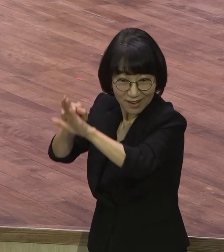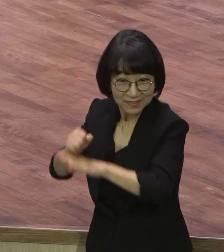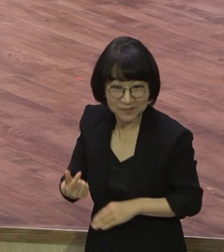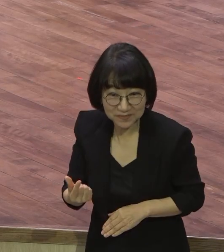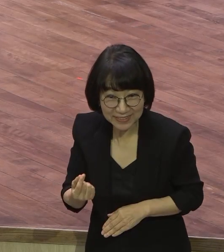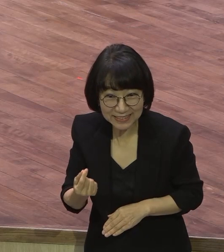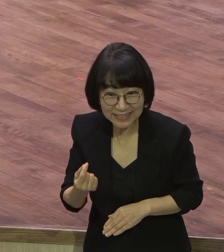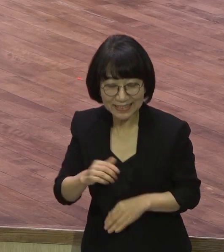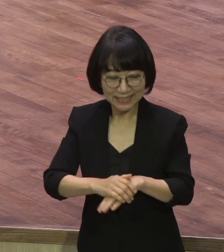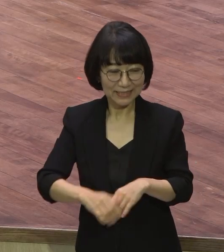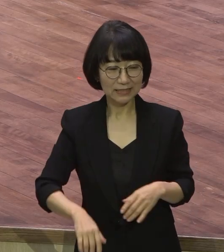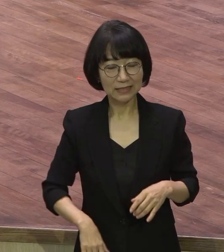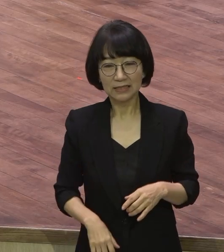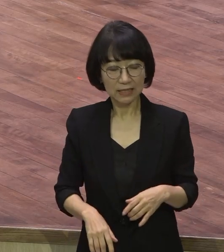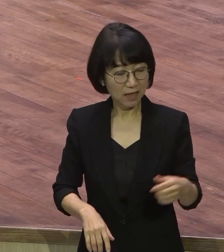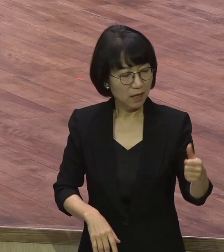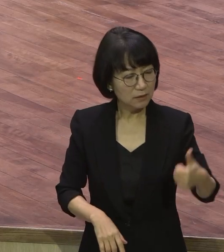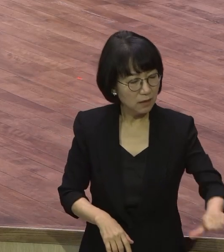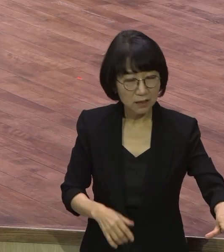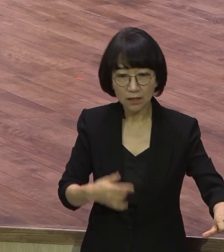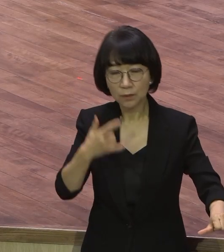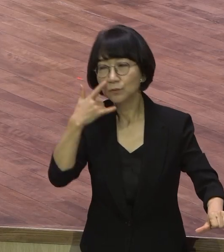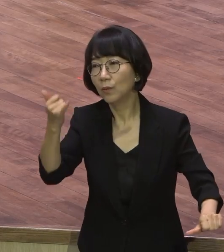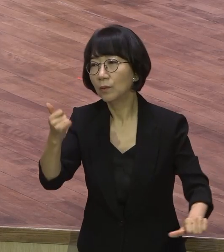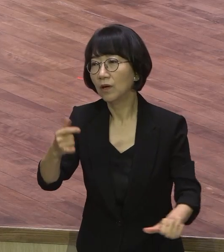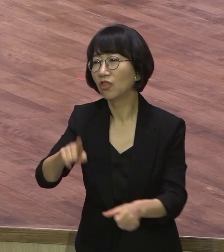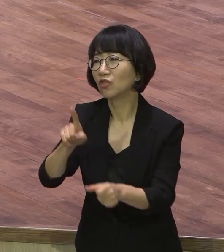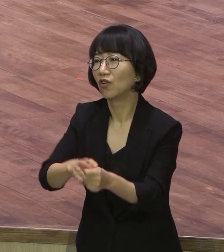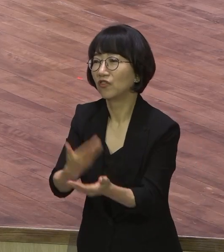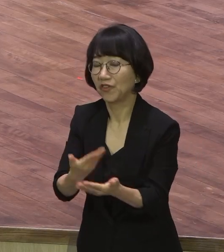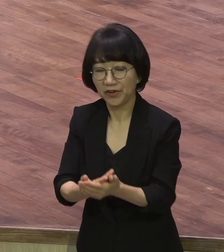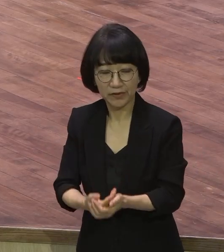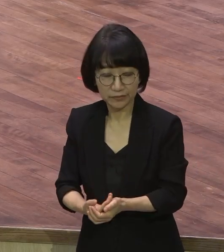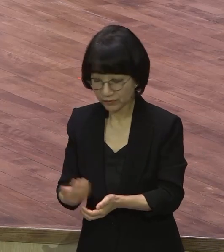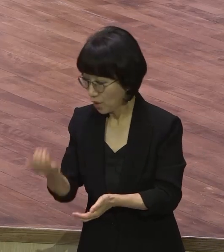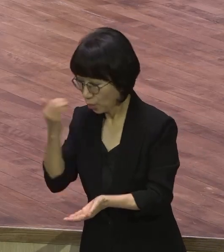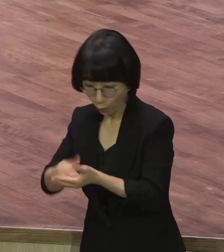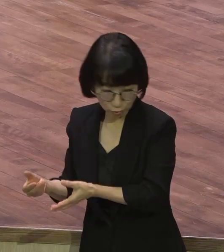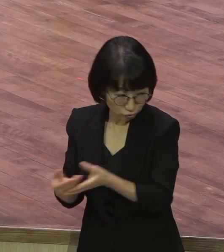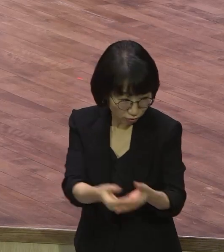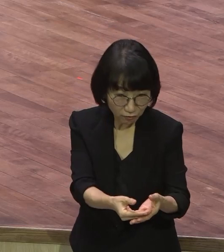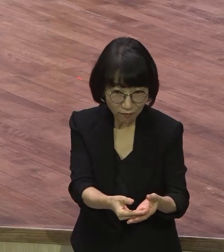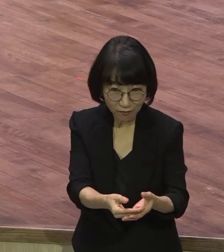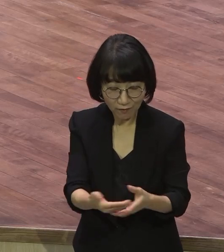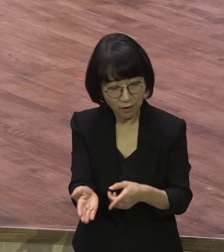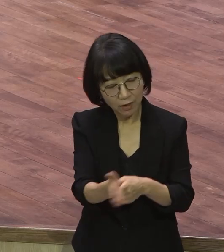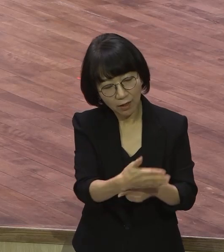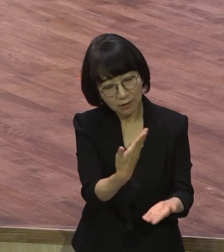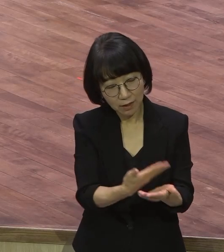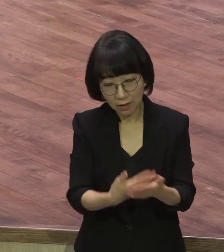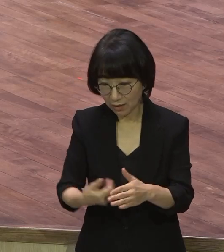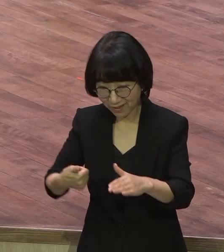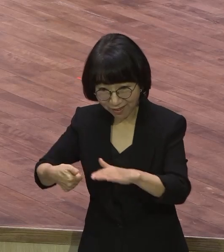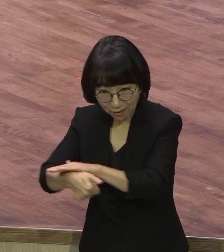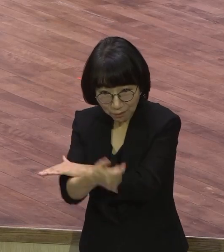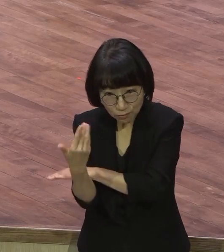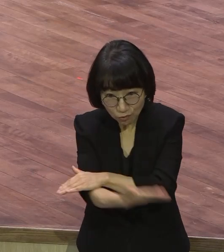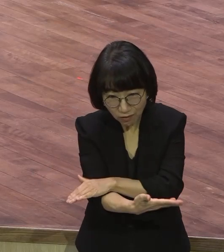어느 부모가 떡을 달려도 돌주고 생선 달려도 뱀 죽겠느냐? 하물며 네가